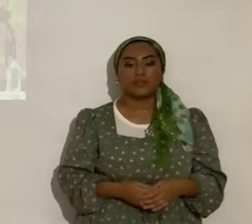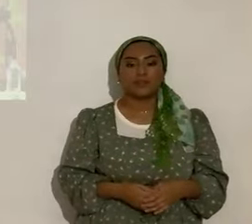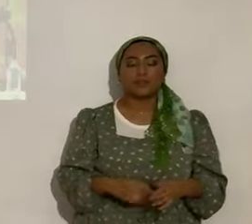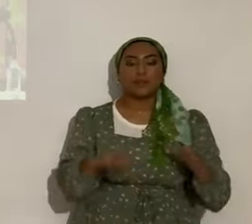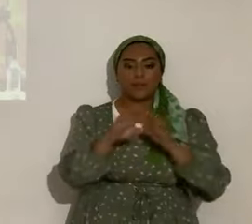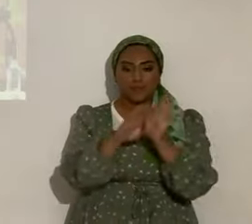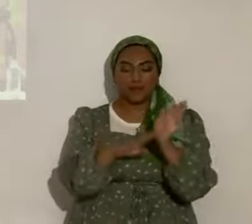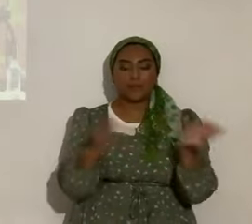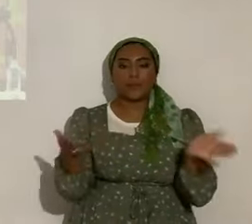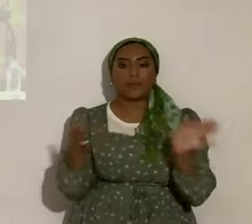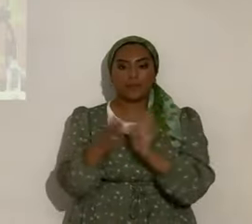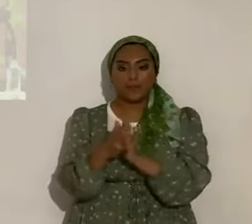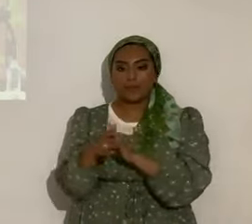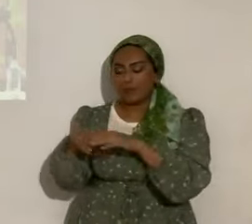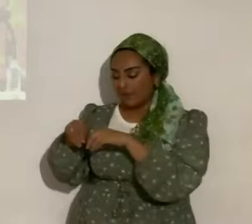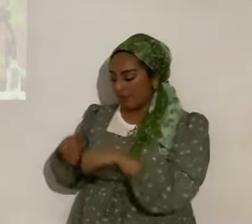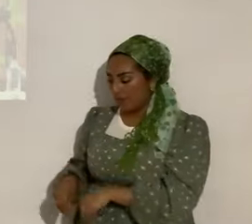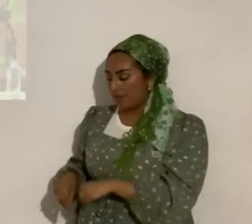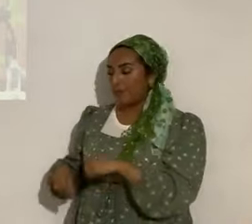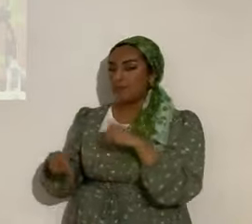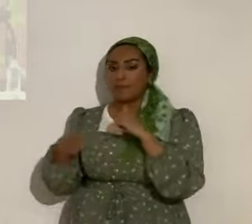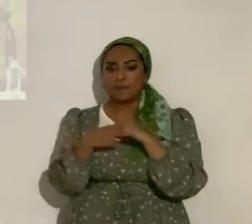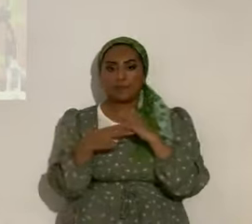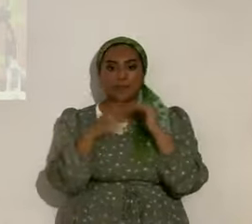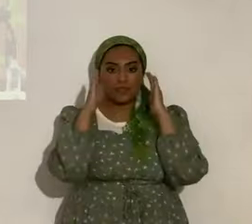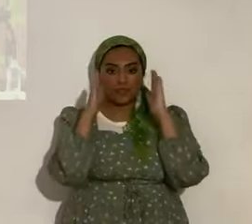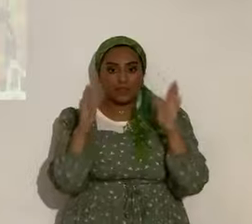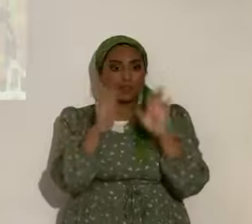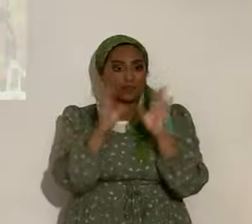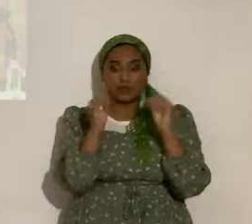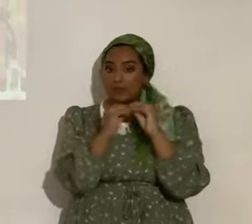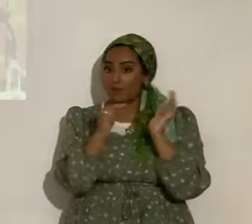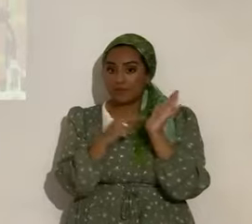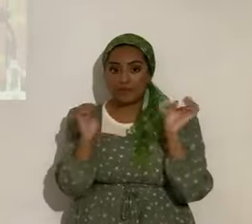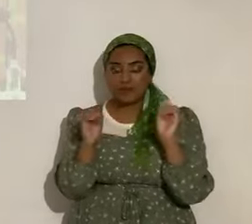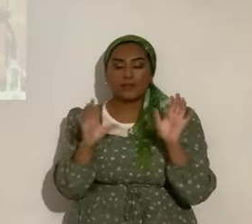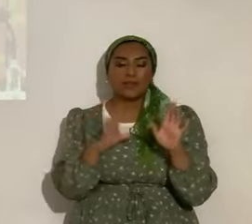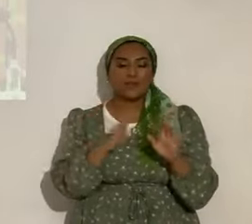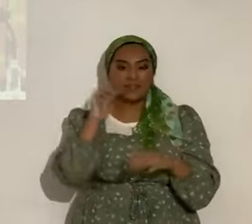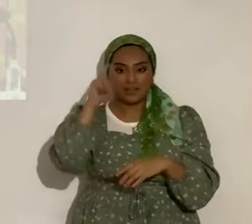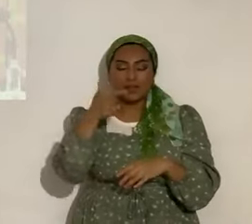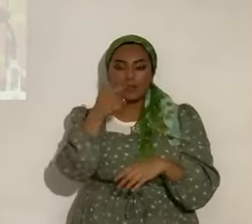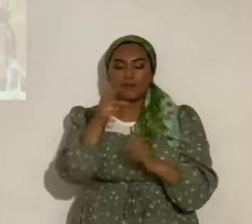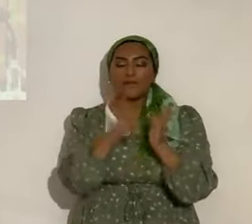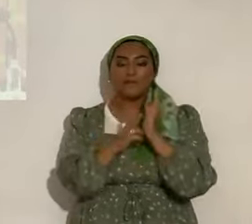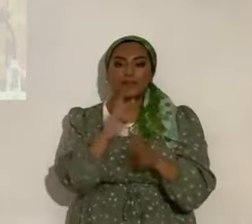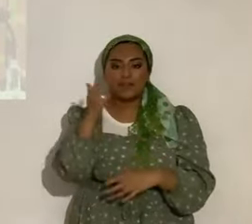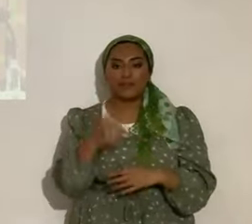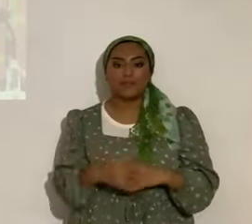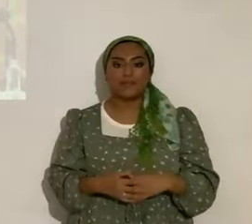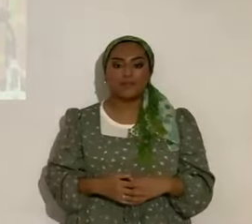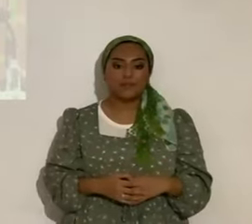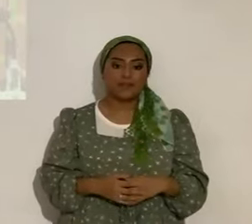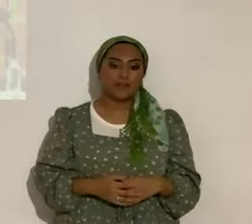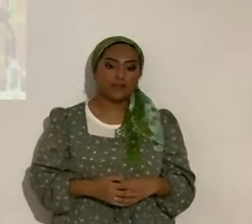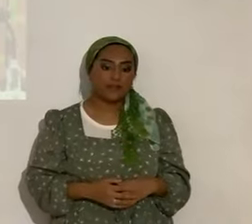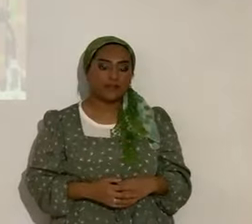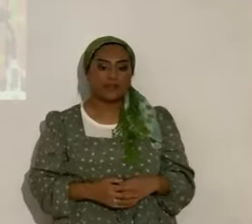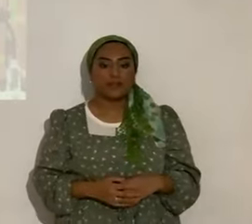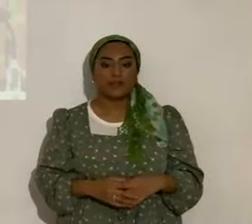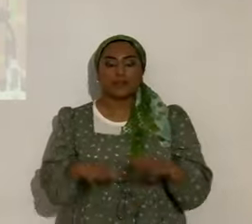Dejen su Tanakh, dejen su Roy, ya no anotamos nada. Bueno, mejor después revises el video, y si no, ahorita te lo dicto. Guarden